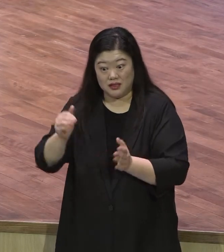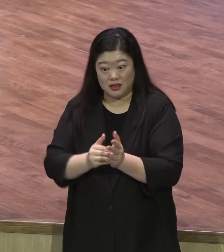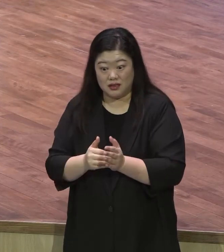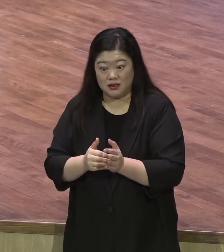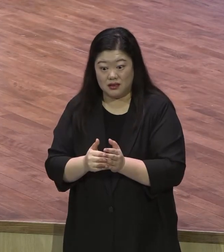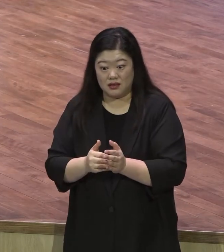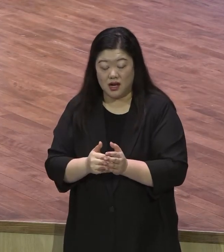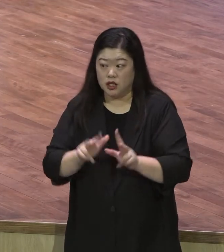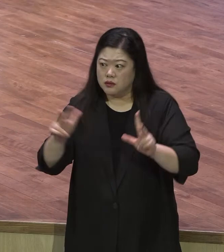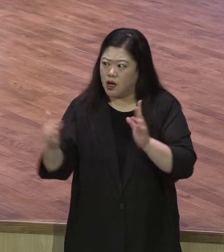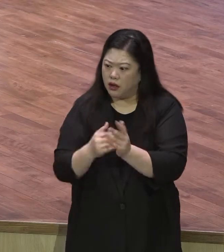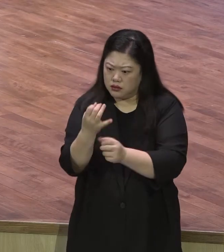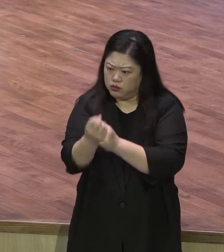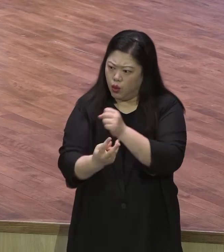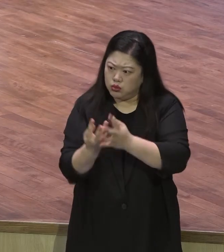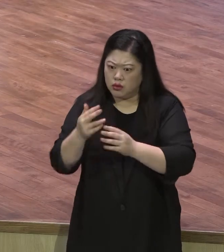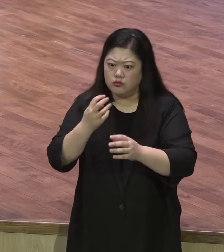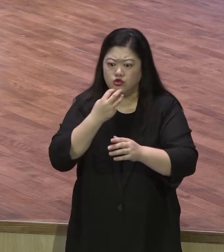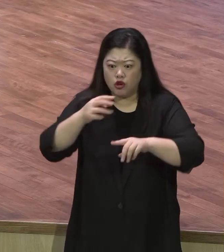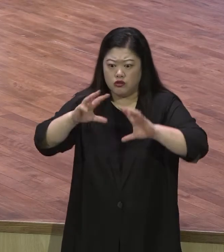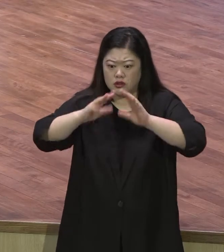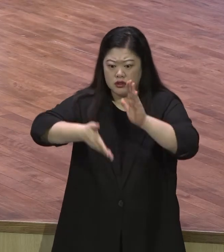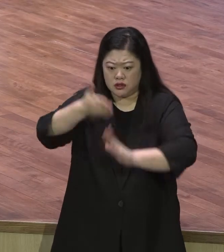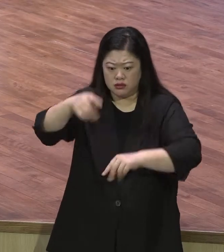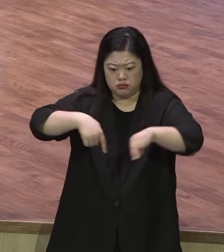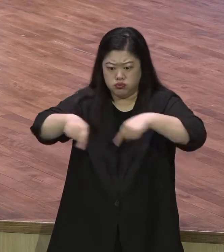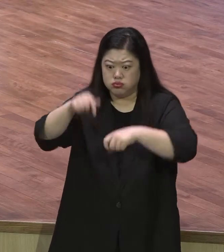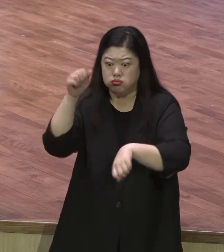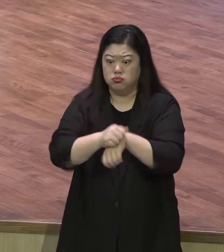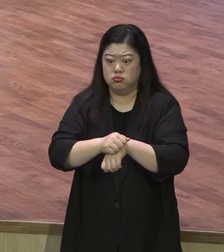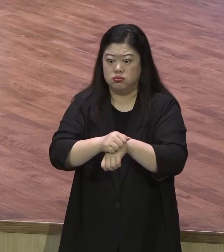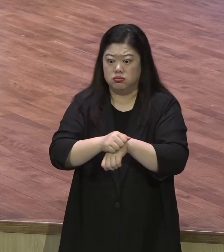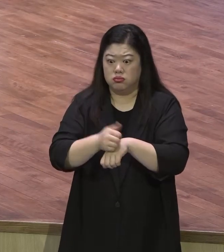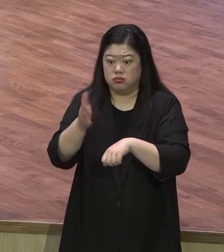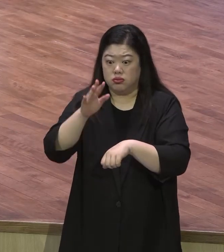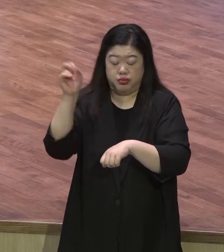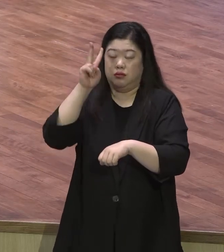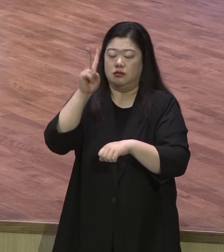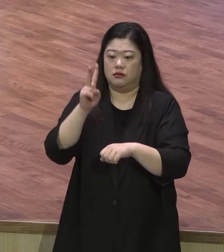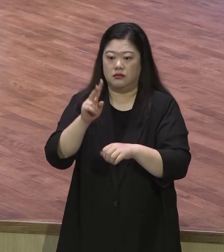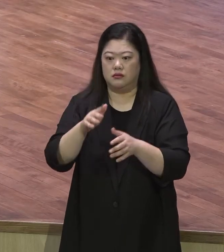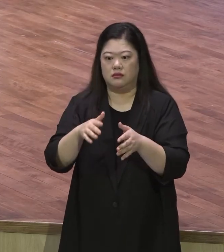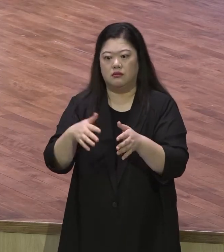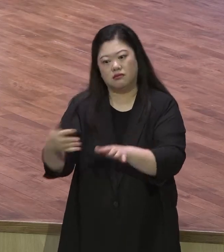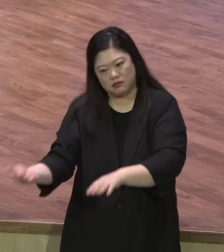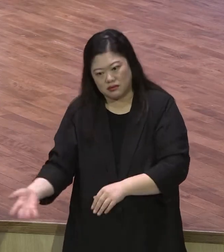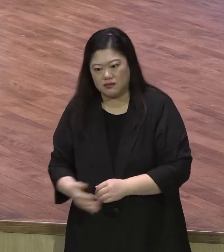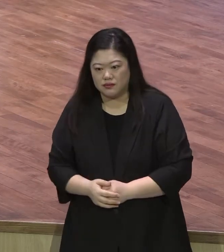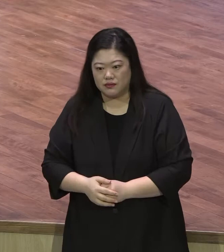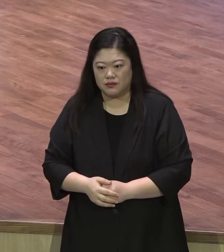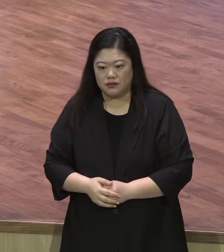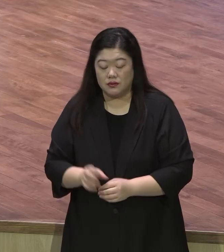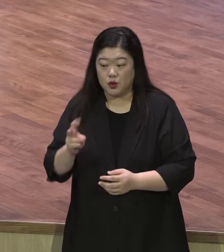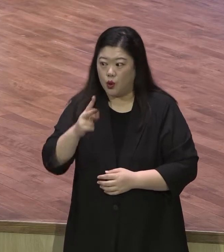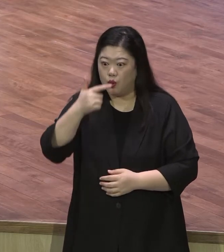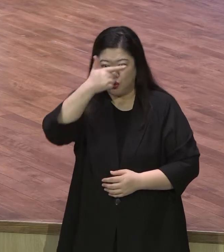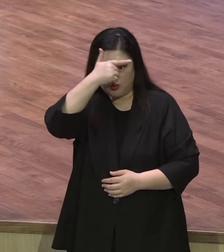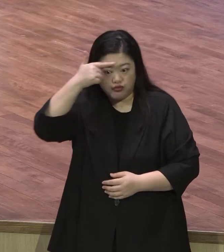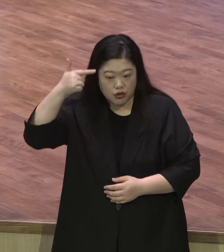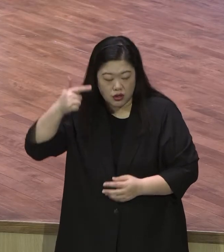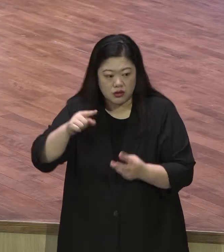한순간에 평생 살아왔는데 한순간에 과거에 노무현 대통령 정몽은